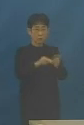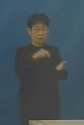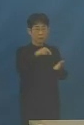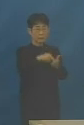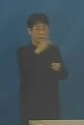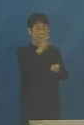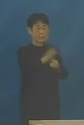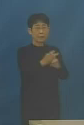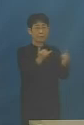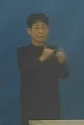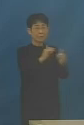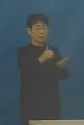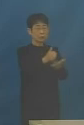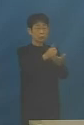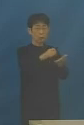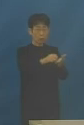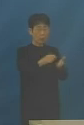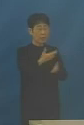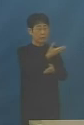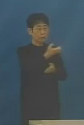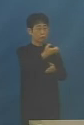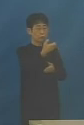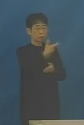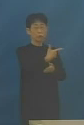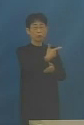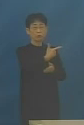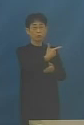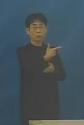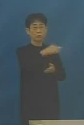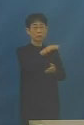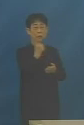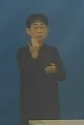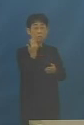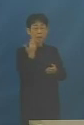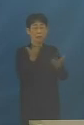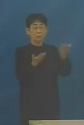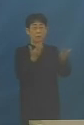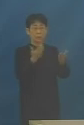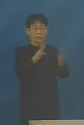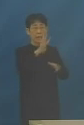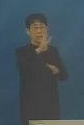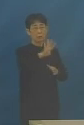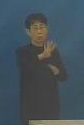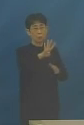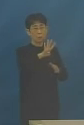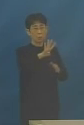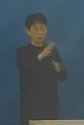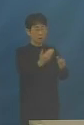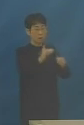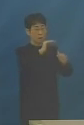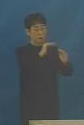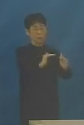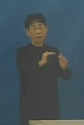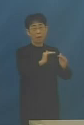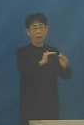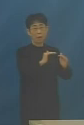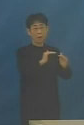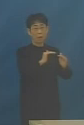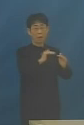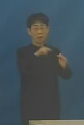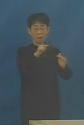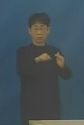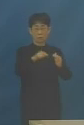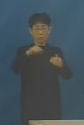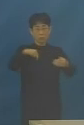ては96議席と14議席減らされる結果となりました特にその中